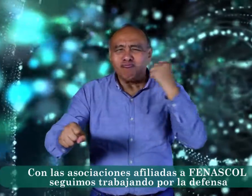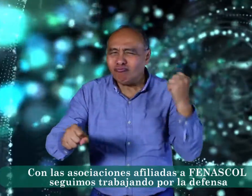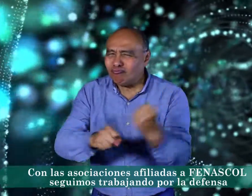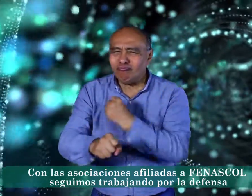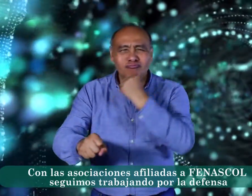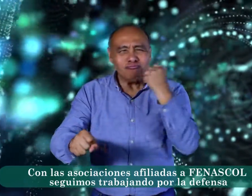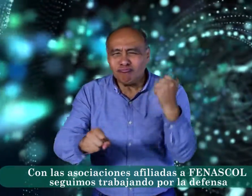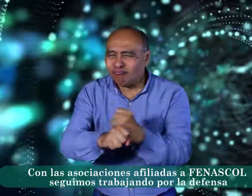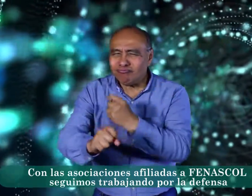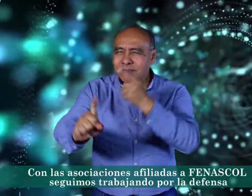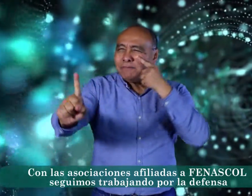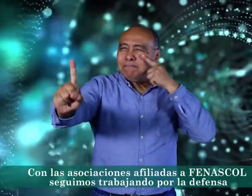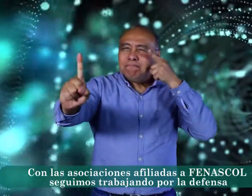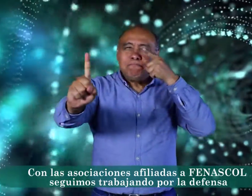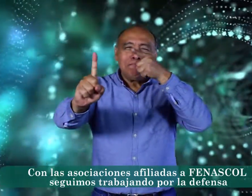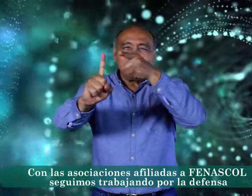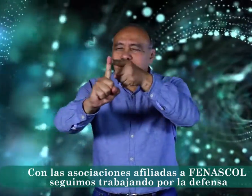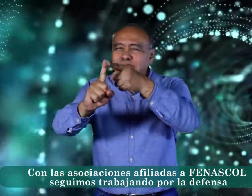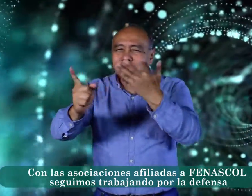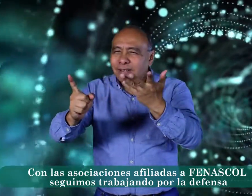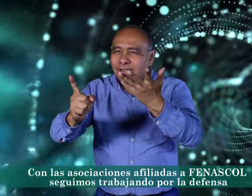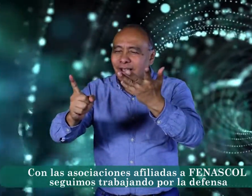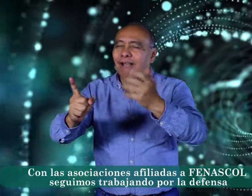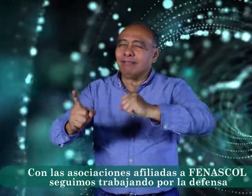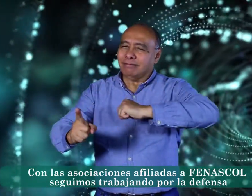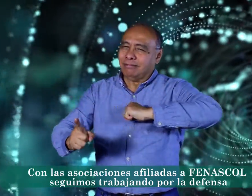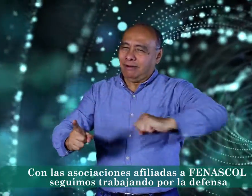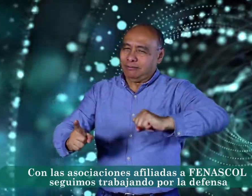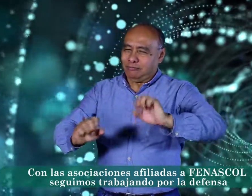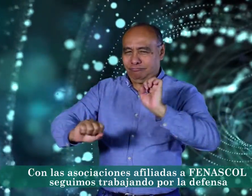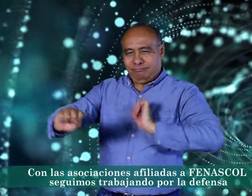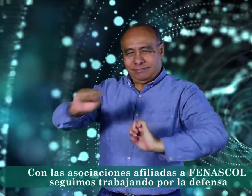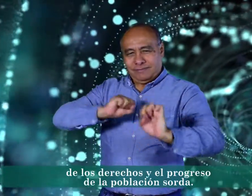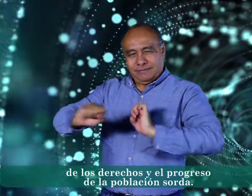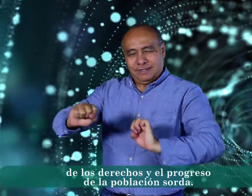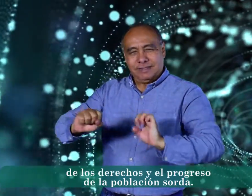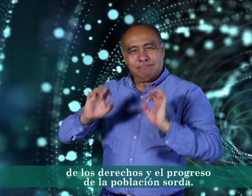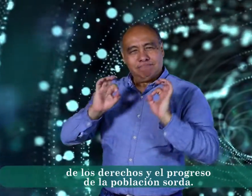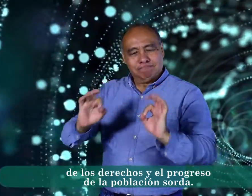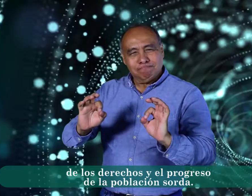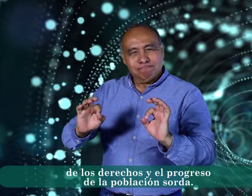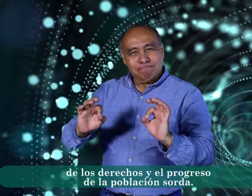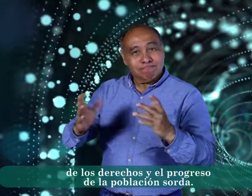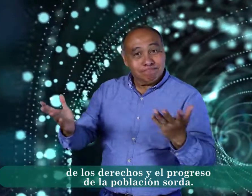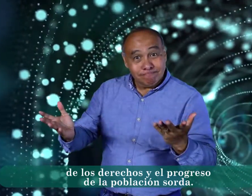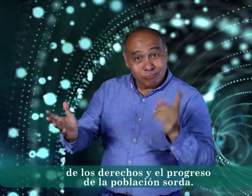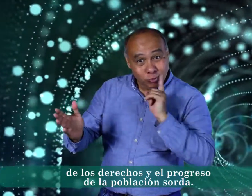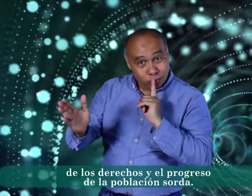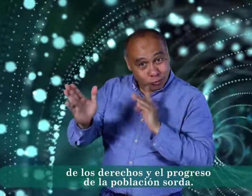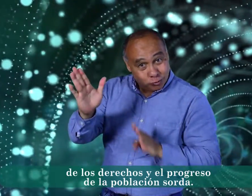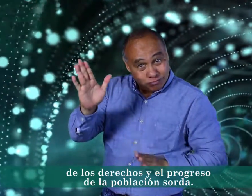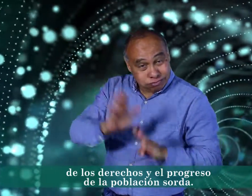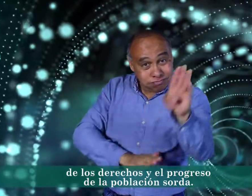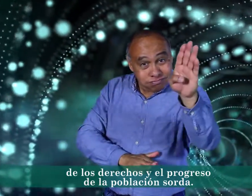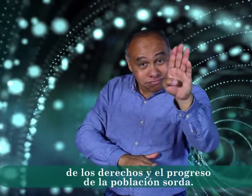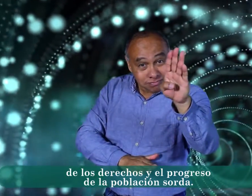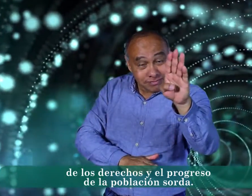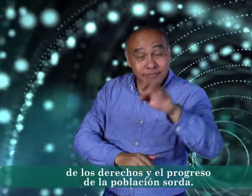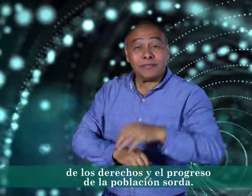Con las asociaciones afiliadas a FENASCOL, seguimos trabajando por la defensa de los derechos y el progreso de la